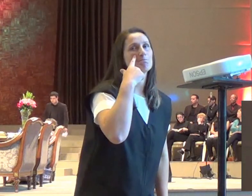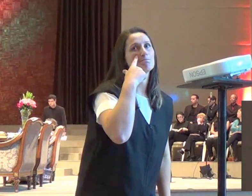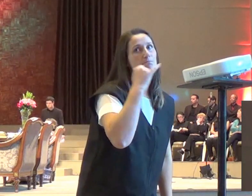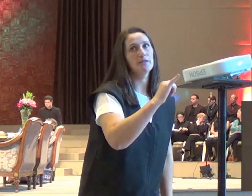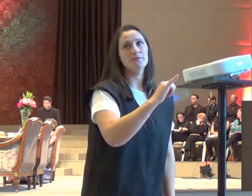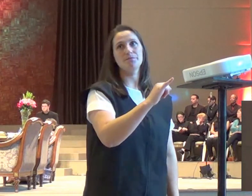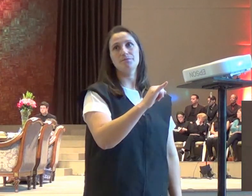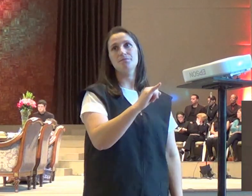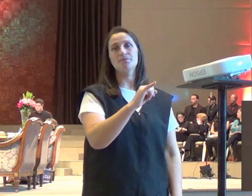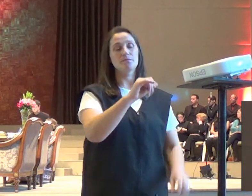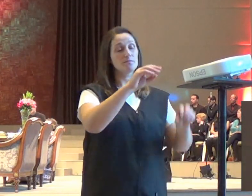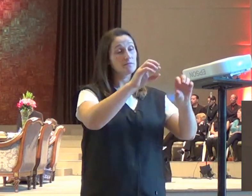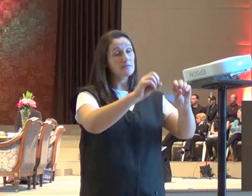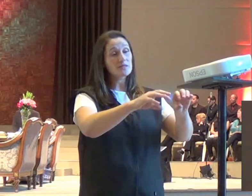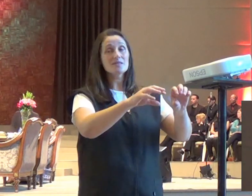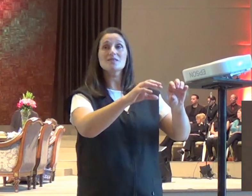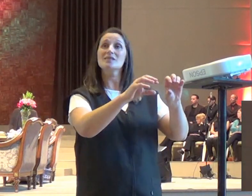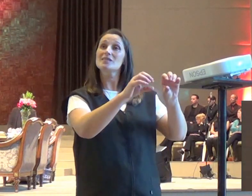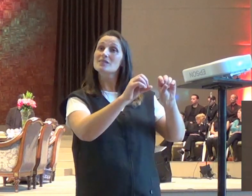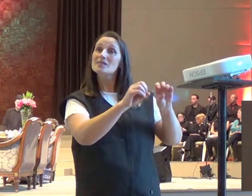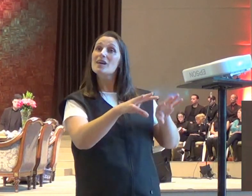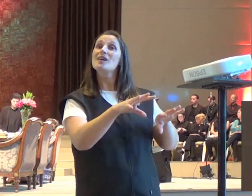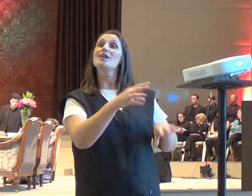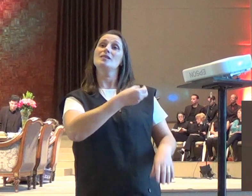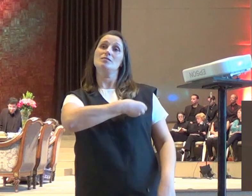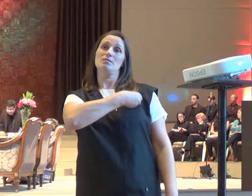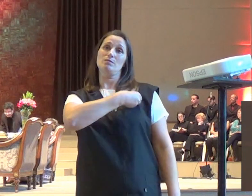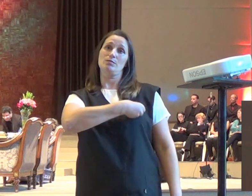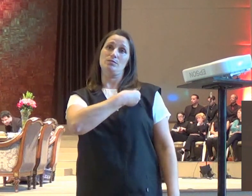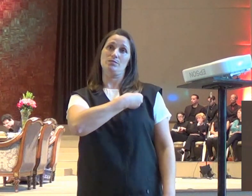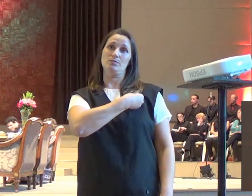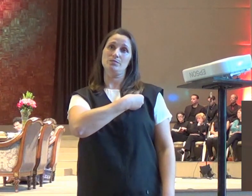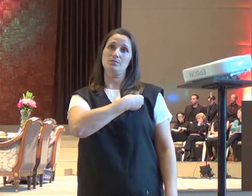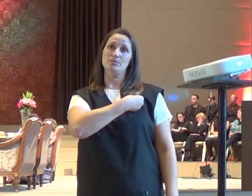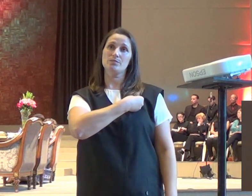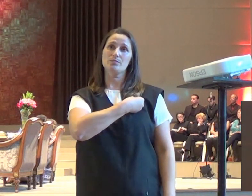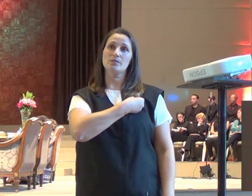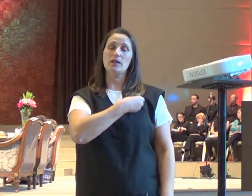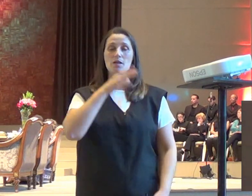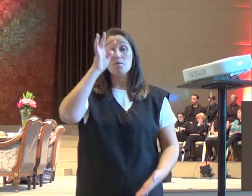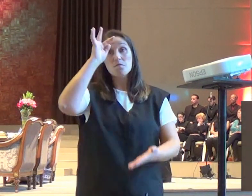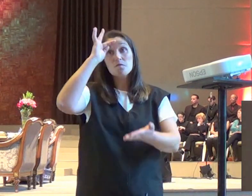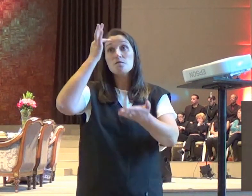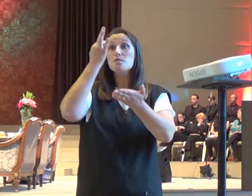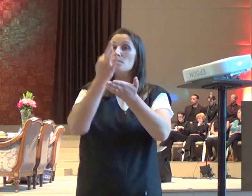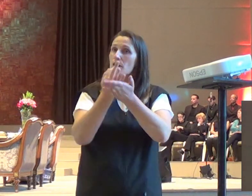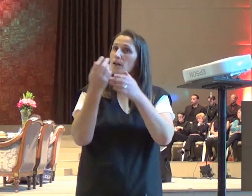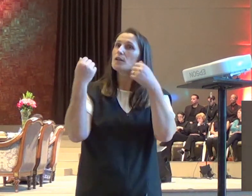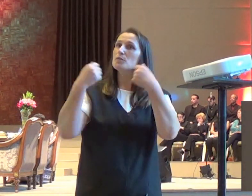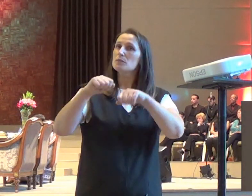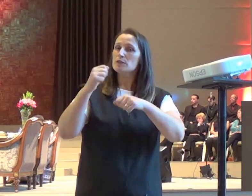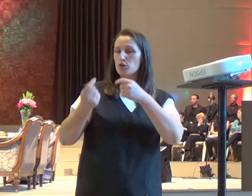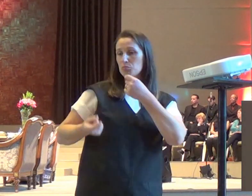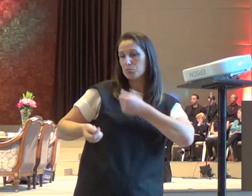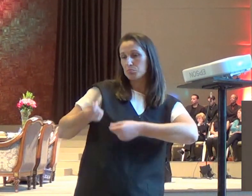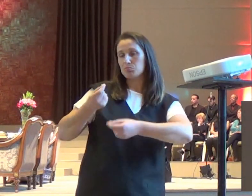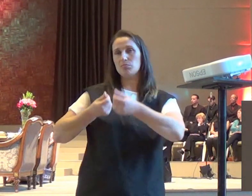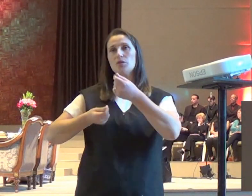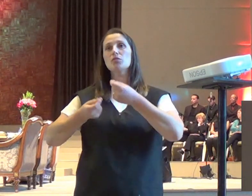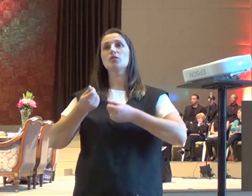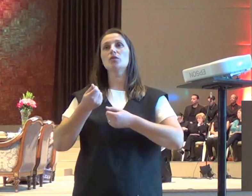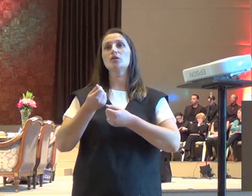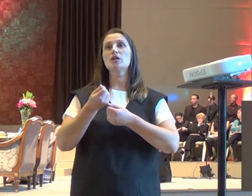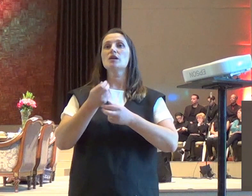Ensinar a viver. E esse ensinar a viver envolve a fé, envolve os negócios, envolve